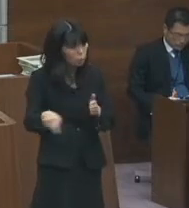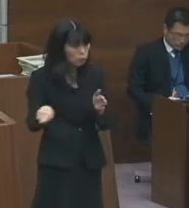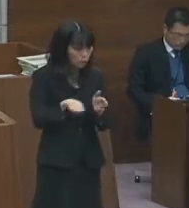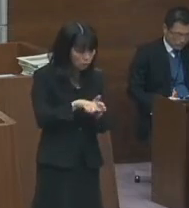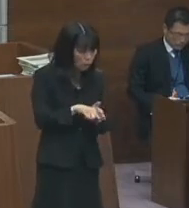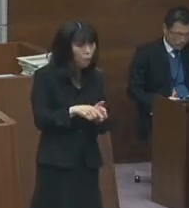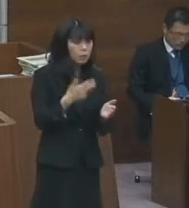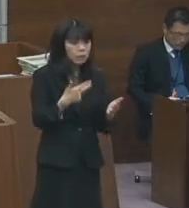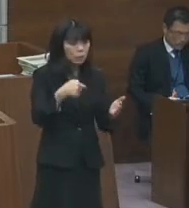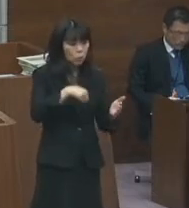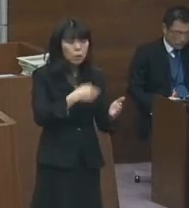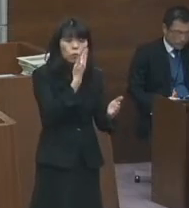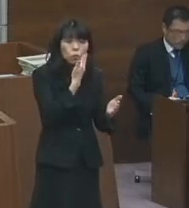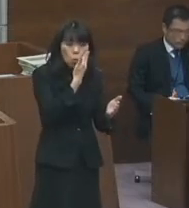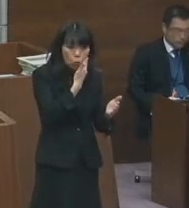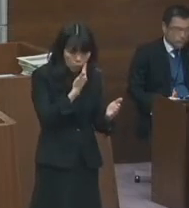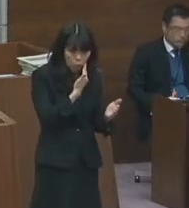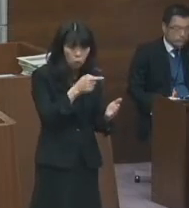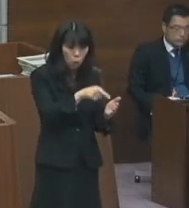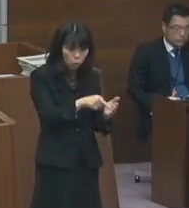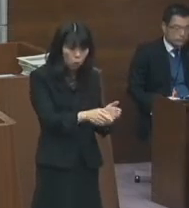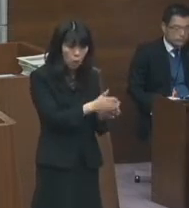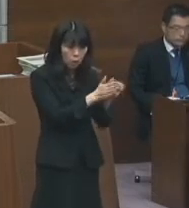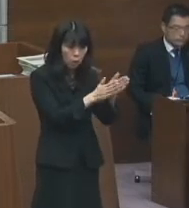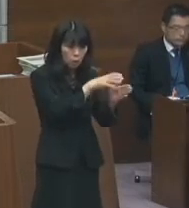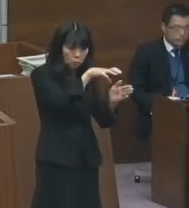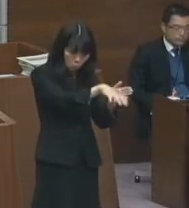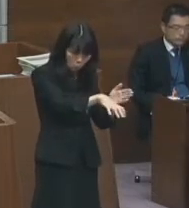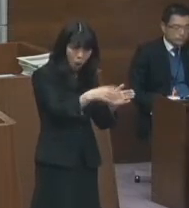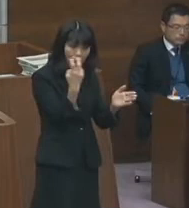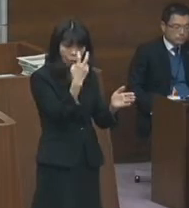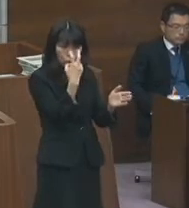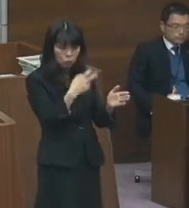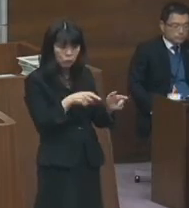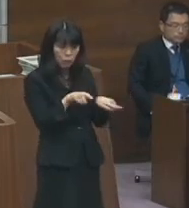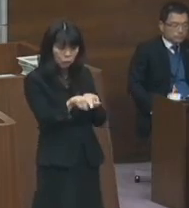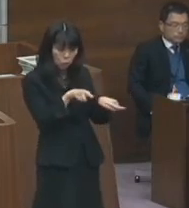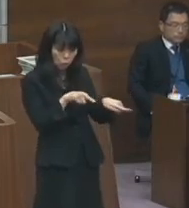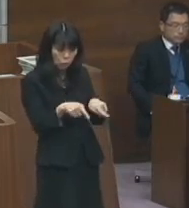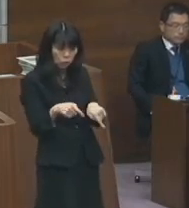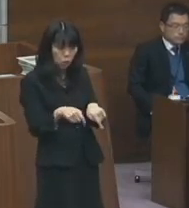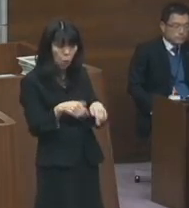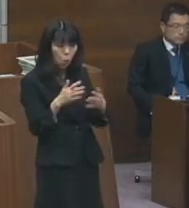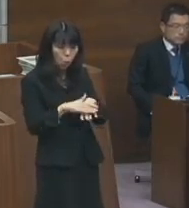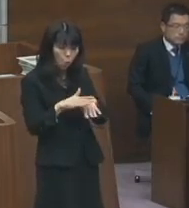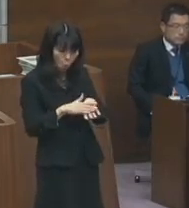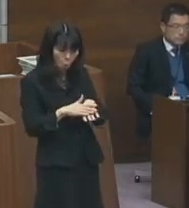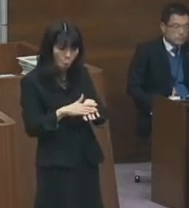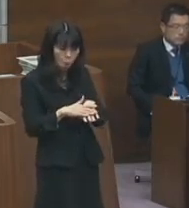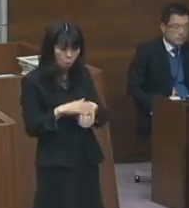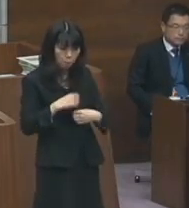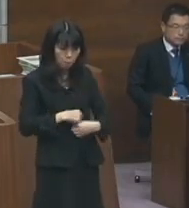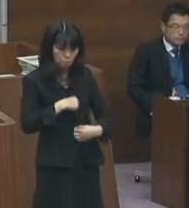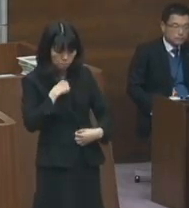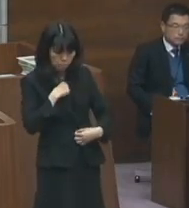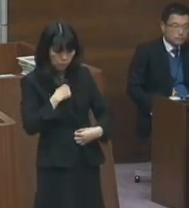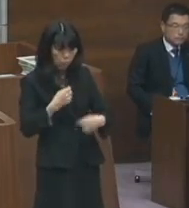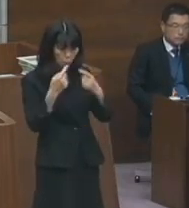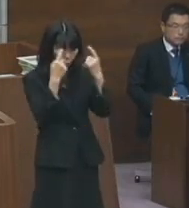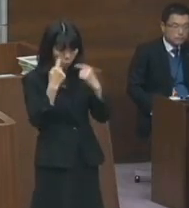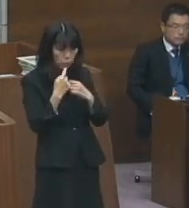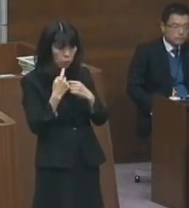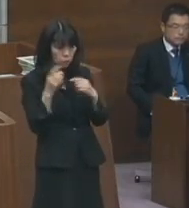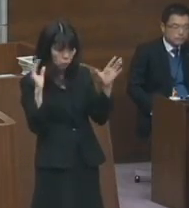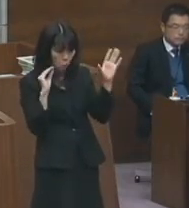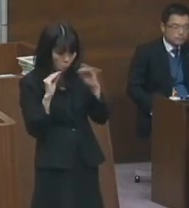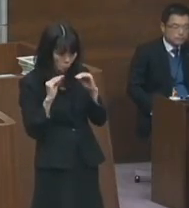重要と考えております両施設を監督するための仕組み、厳格さが求められる個人情報の管理や利益享